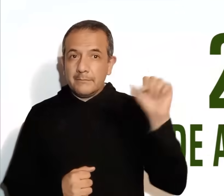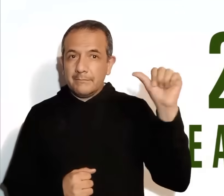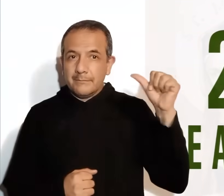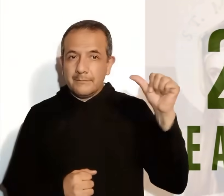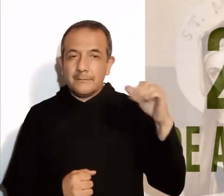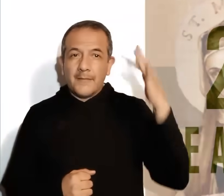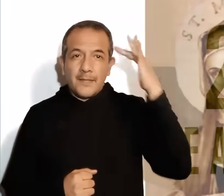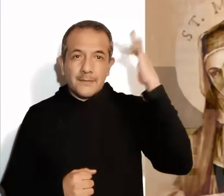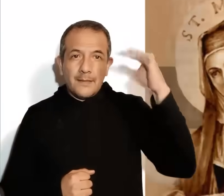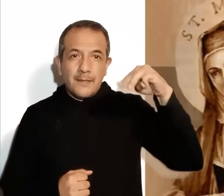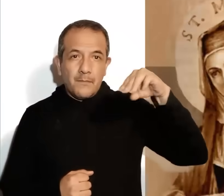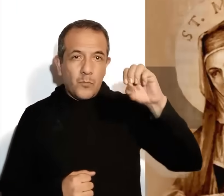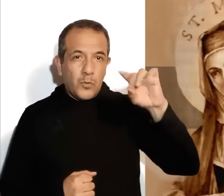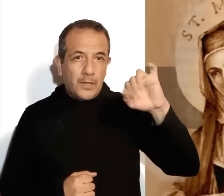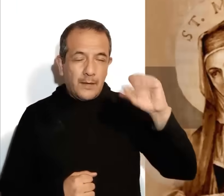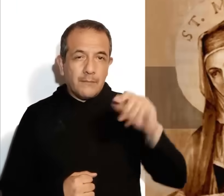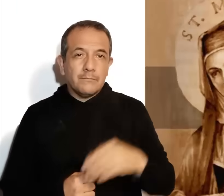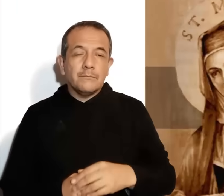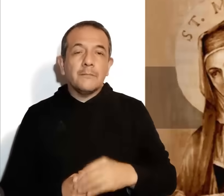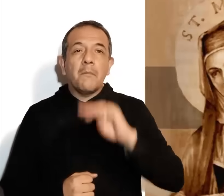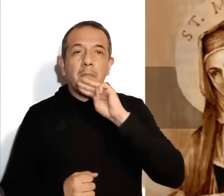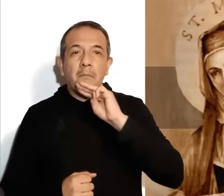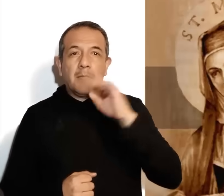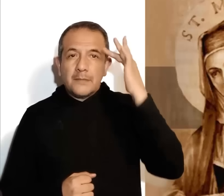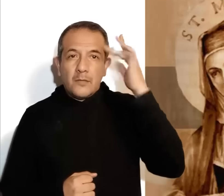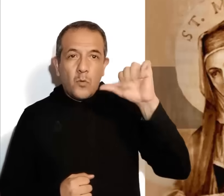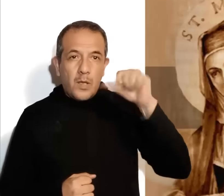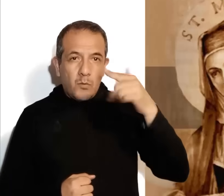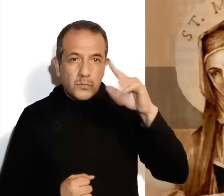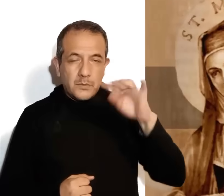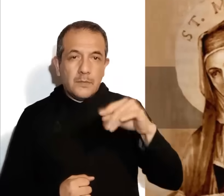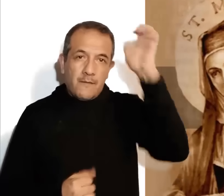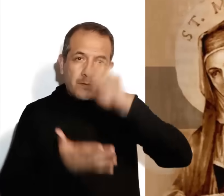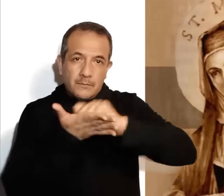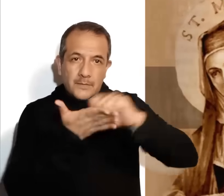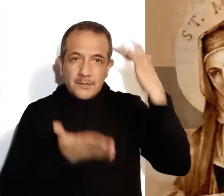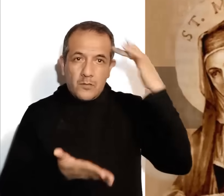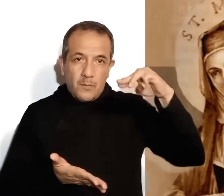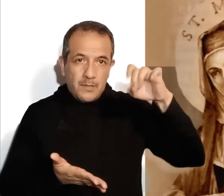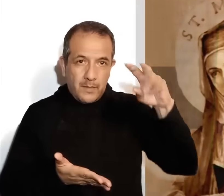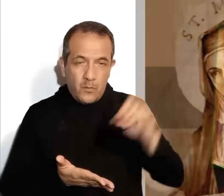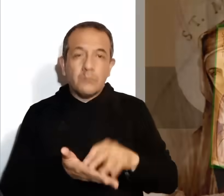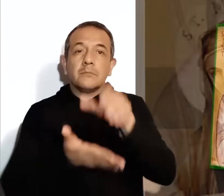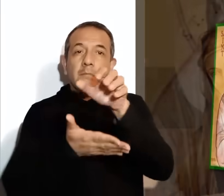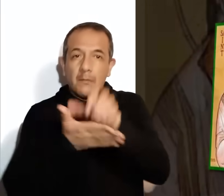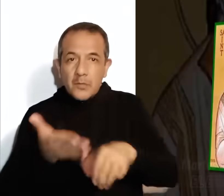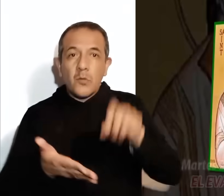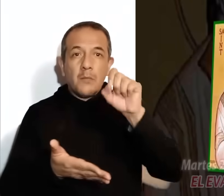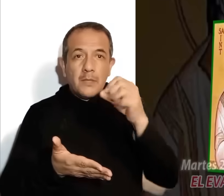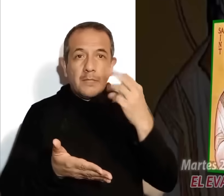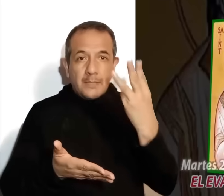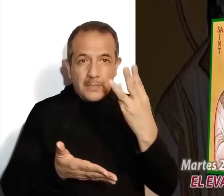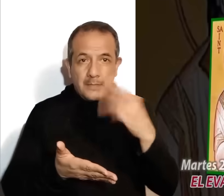De agosto, Santa Mónica, Madre de San Agustín. Evangelio de San Mateo 23,